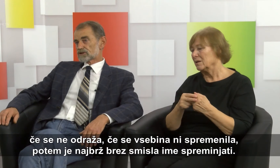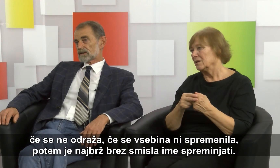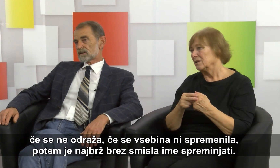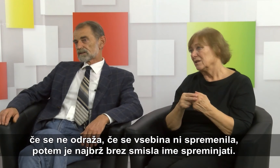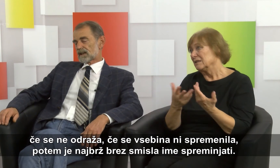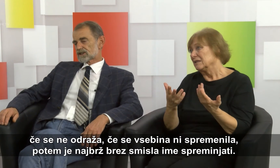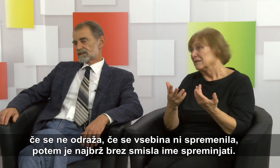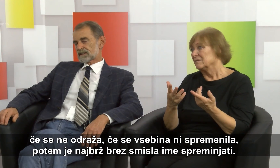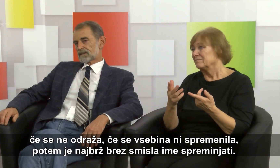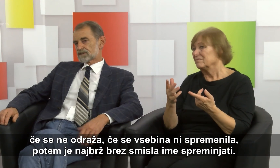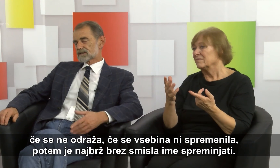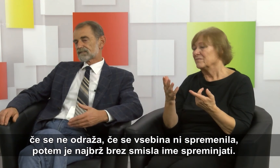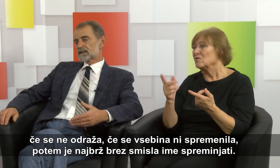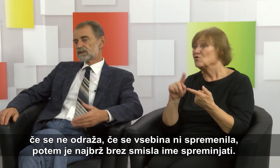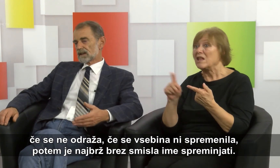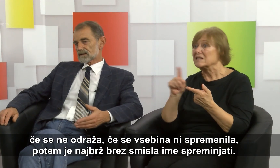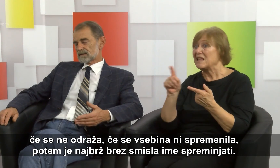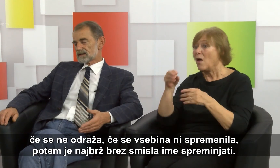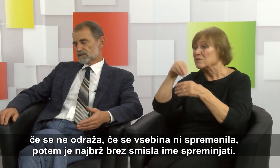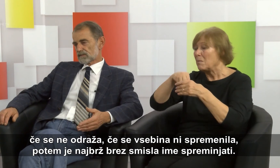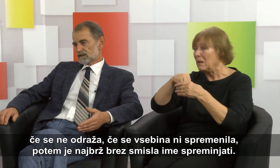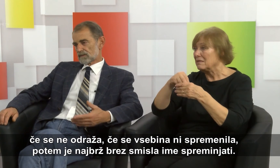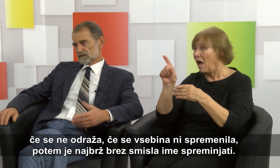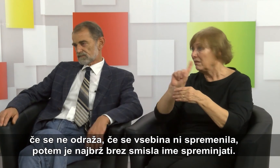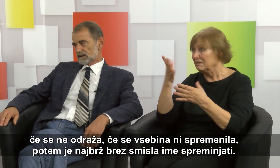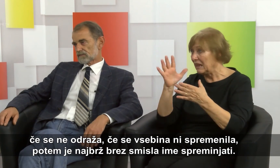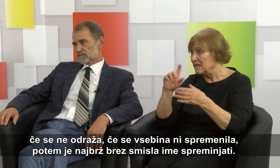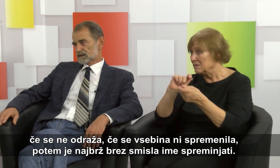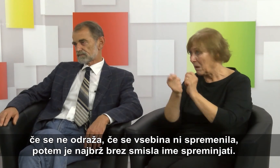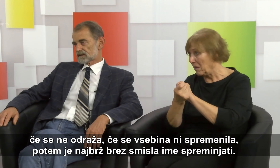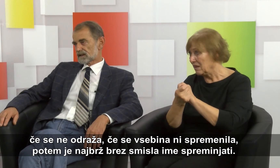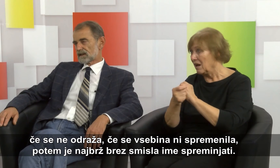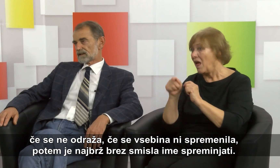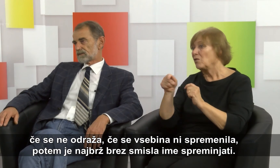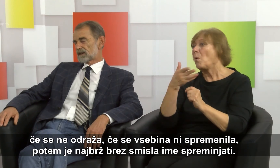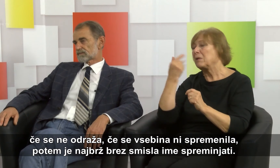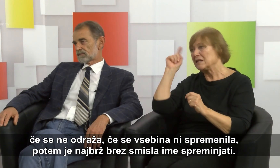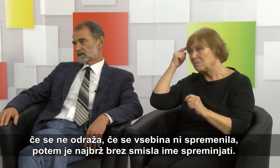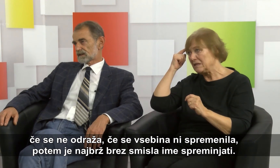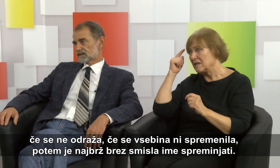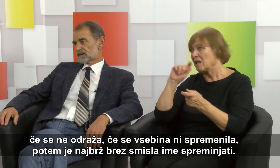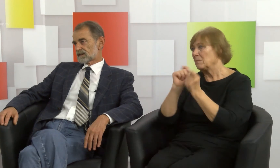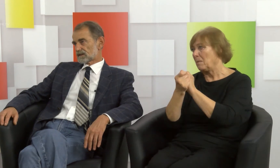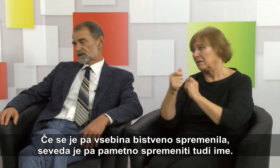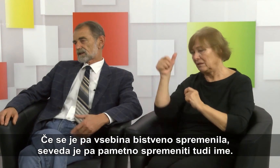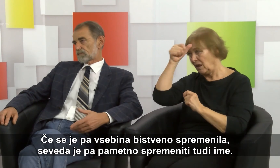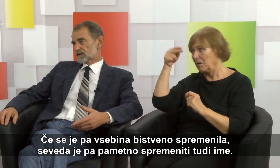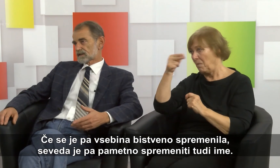Če ne odraža nekje, če se vsebina ni spremenila, potem je najbrž brez smisla ime spreminjati. Ne. Če se je pa